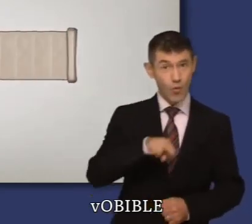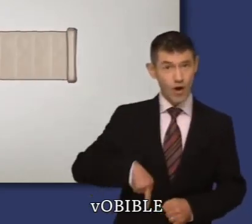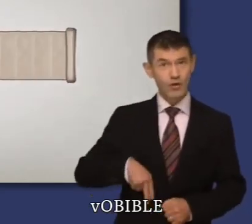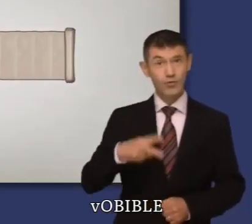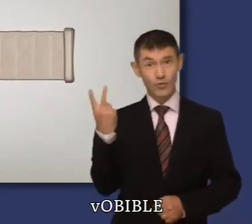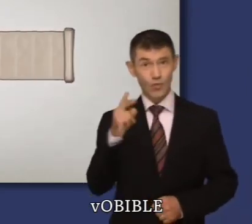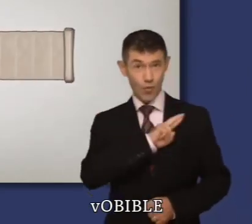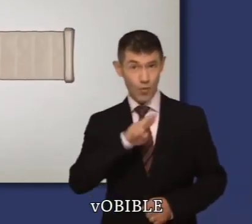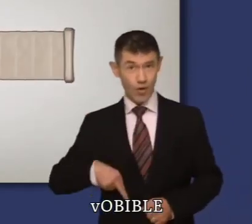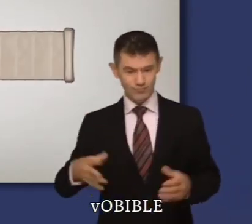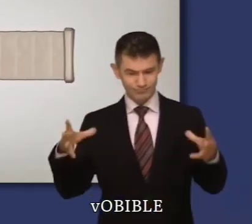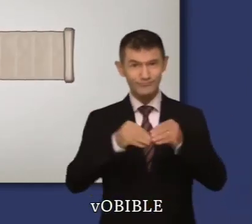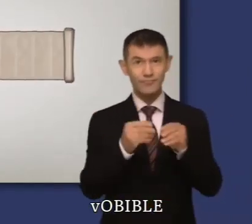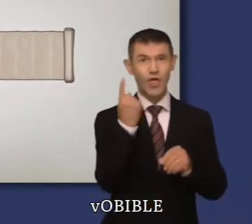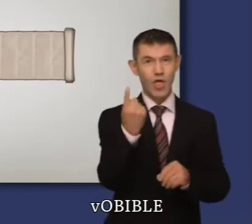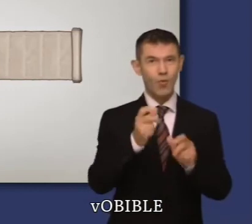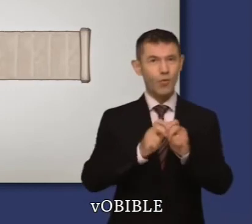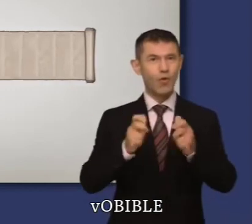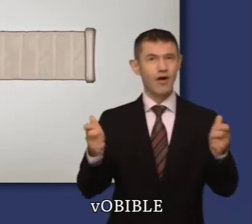et d'offrir des sacrifices à Dieu.